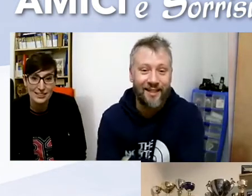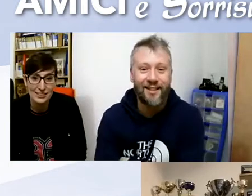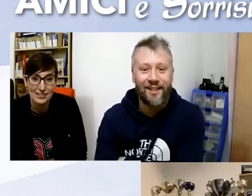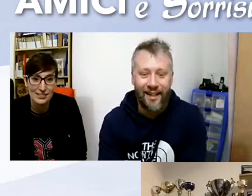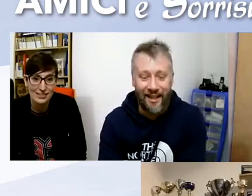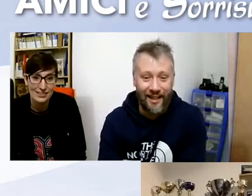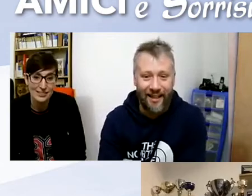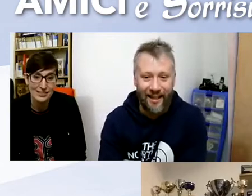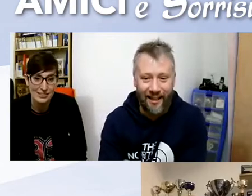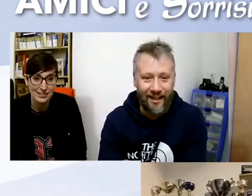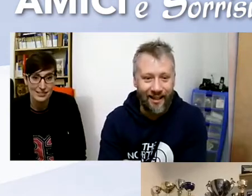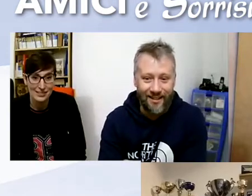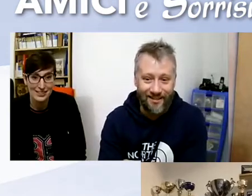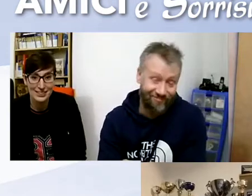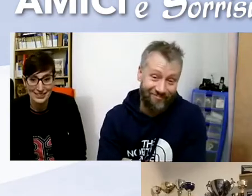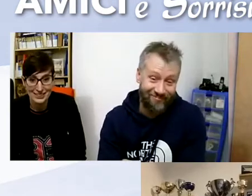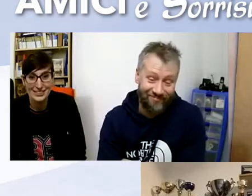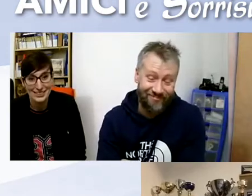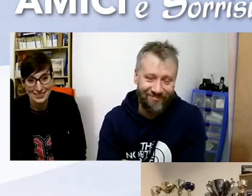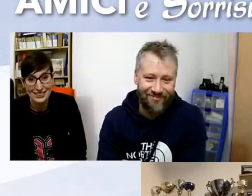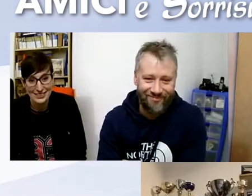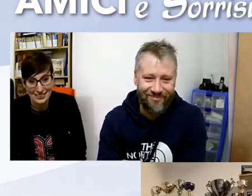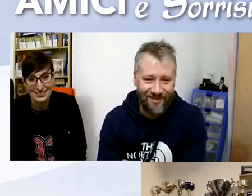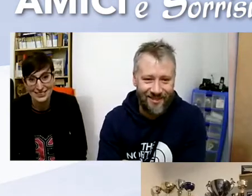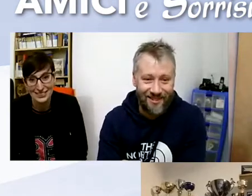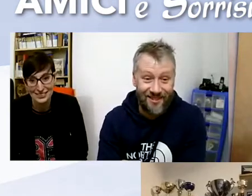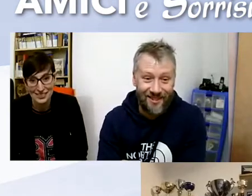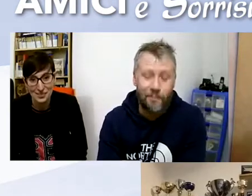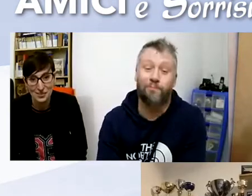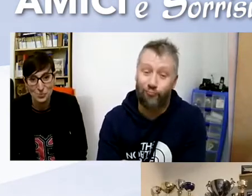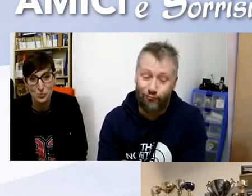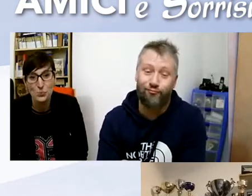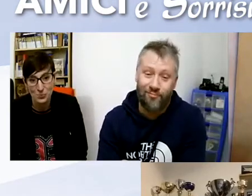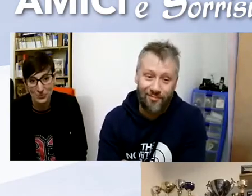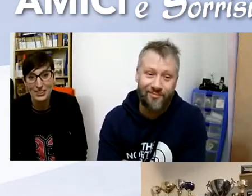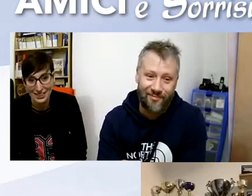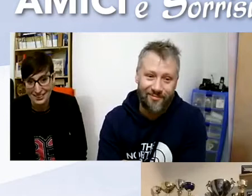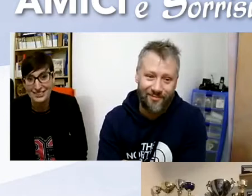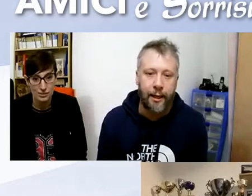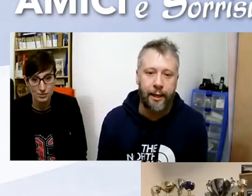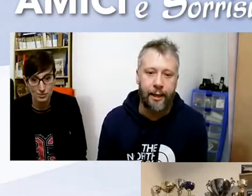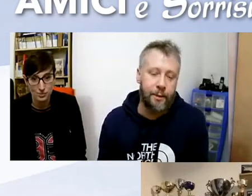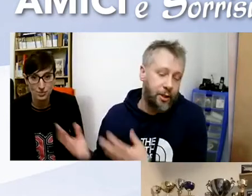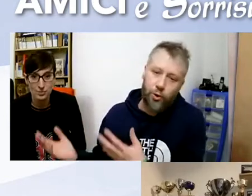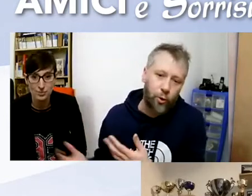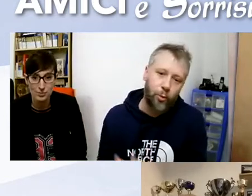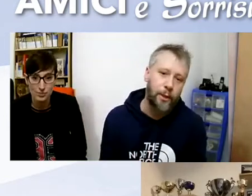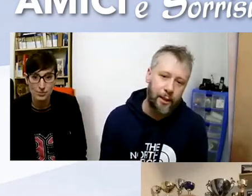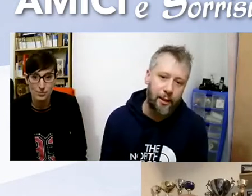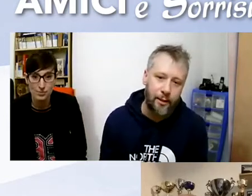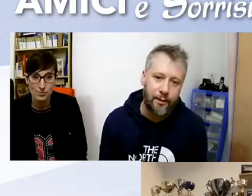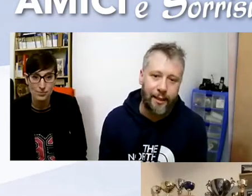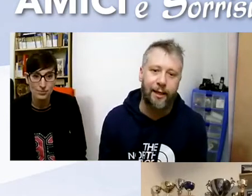Pasin. Non avevo capito che aveste adottato i cagnolini di Igor. Abbiamo deciso